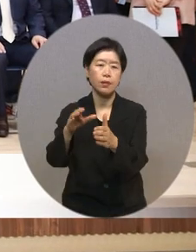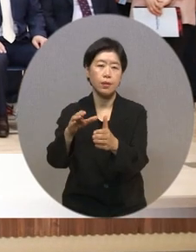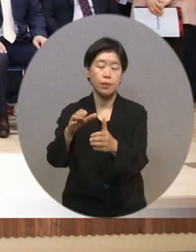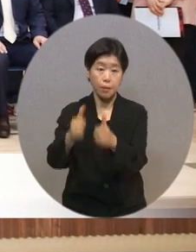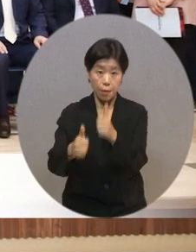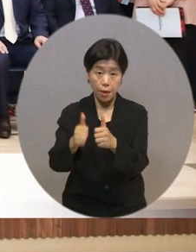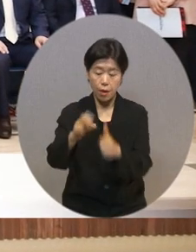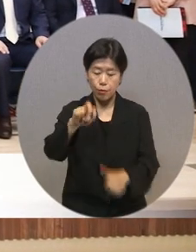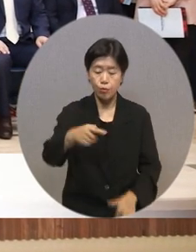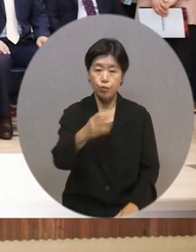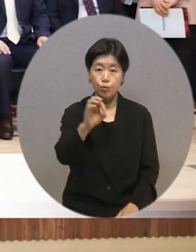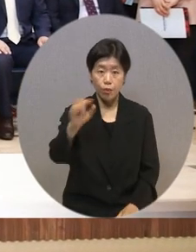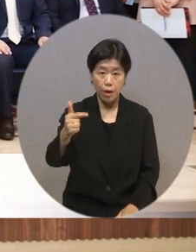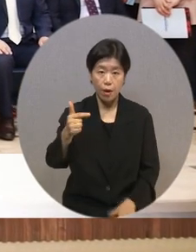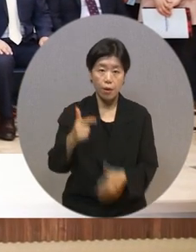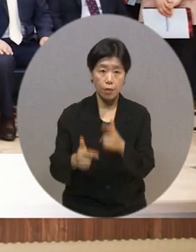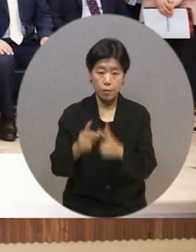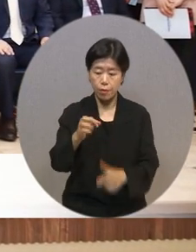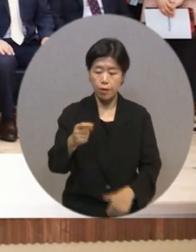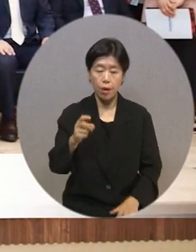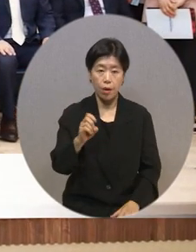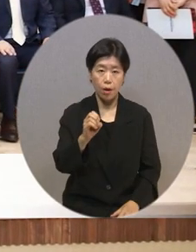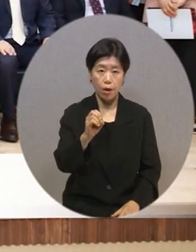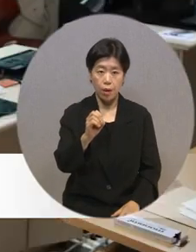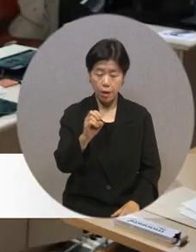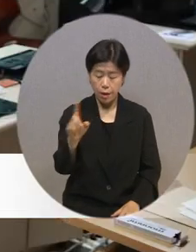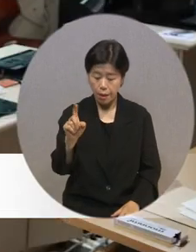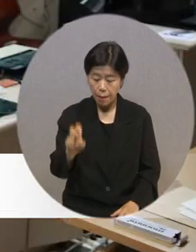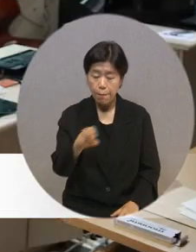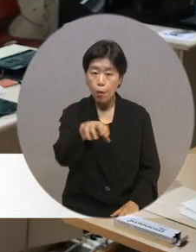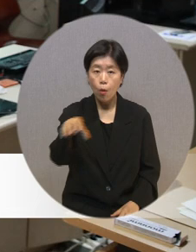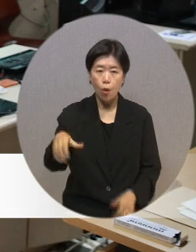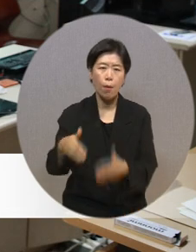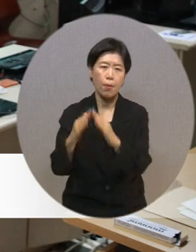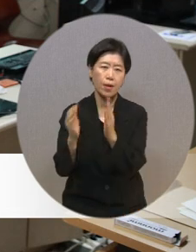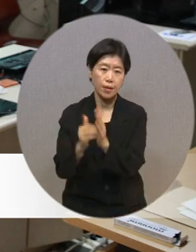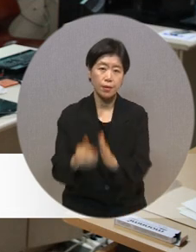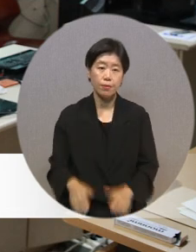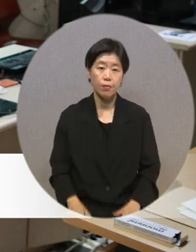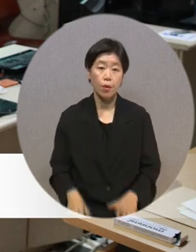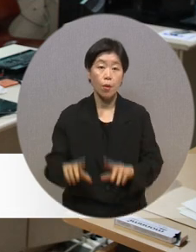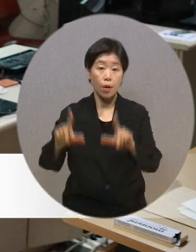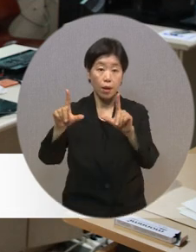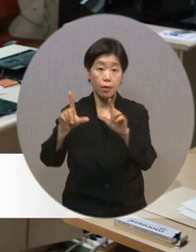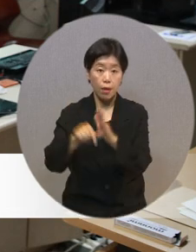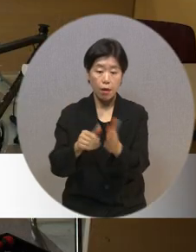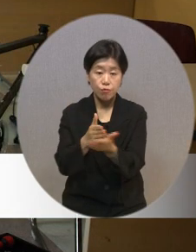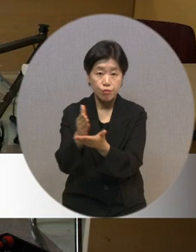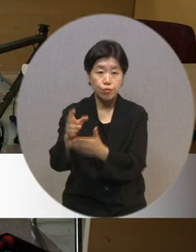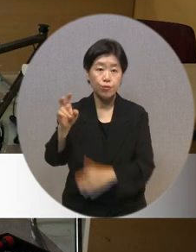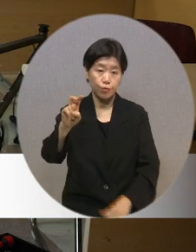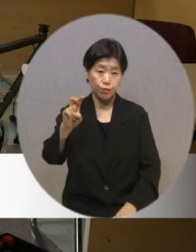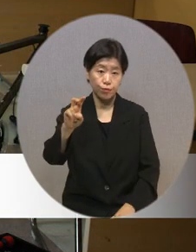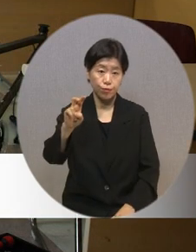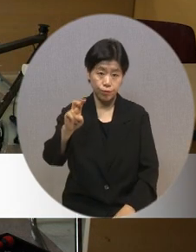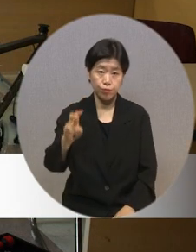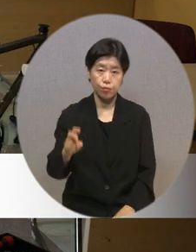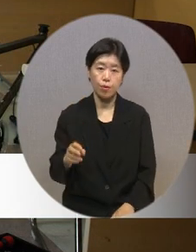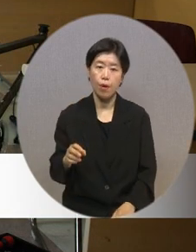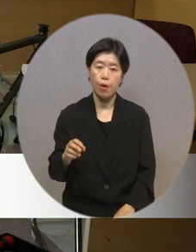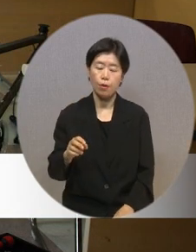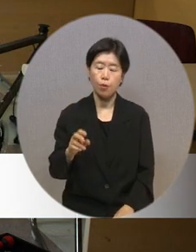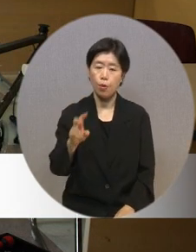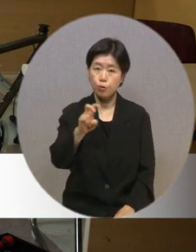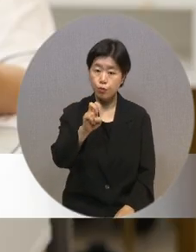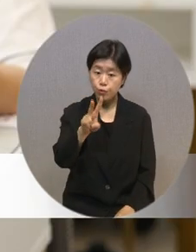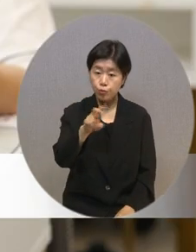무안, 목포, 영암에서 개최했습니다. 올해 대회에는 20개 직종에 전남 22개